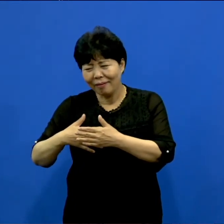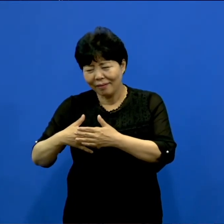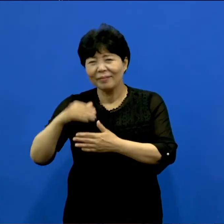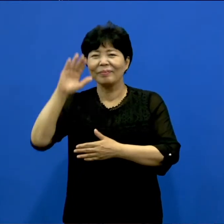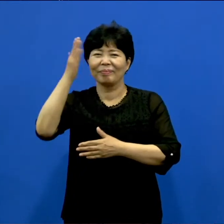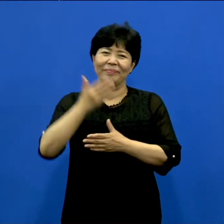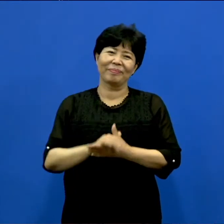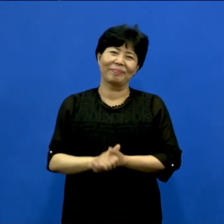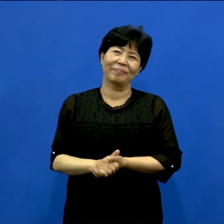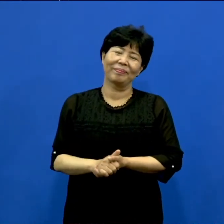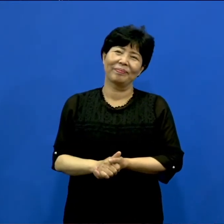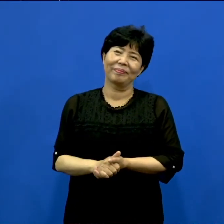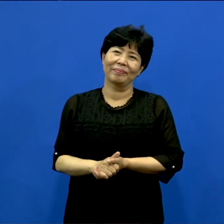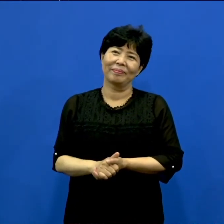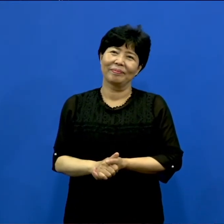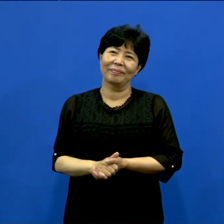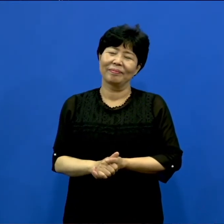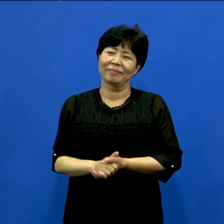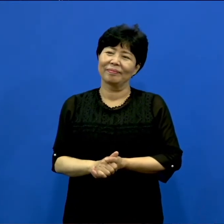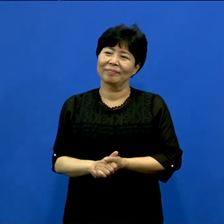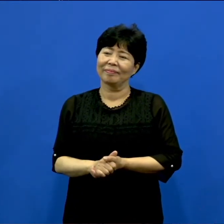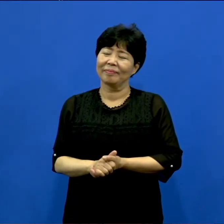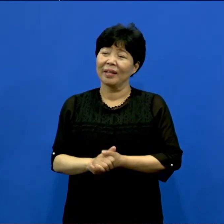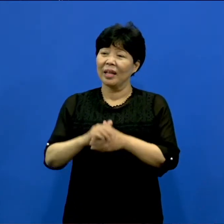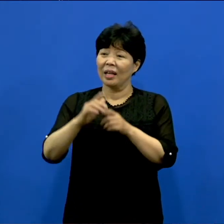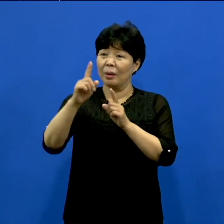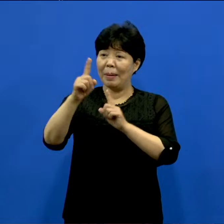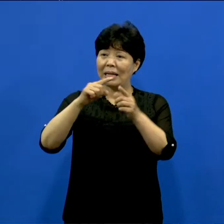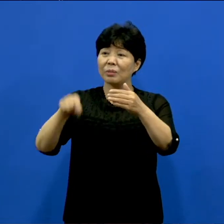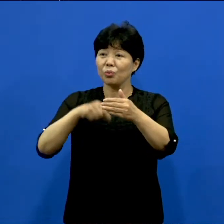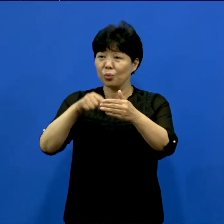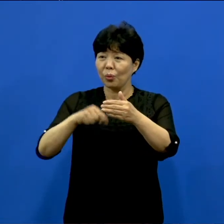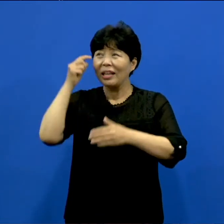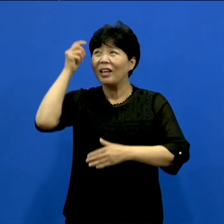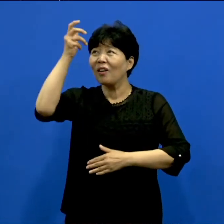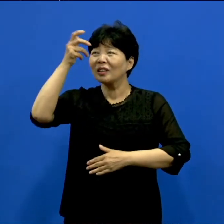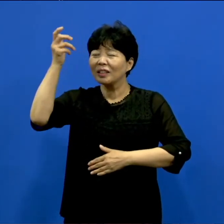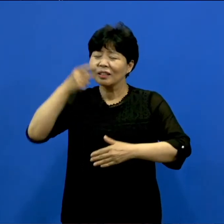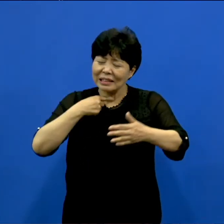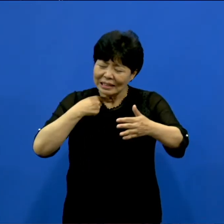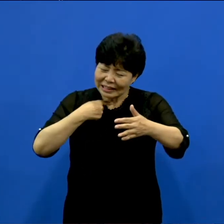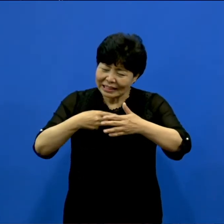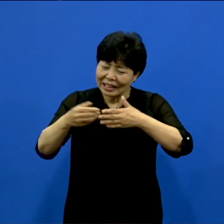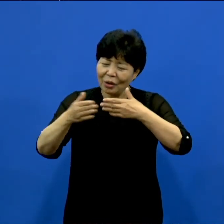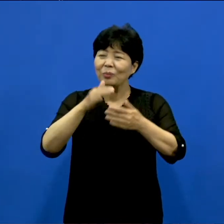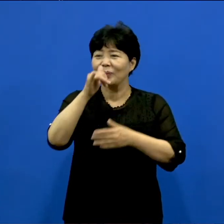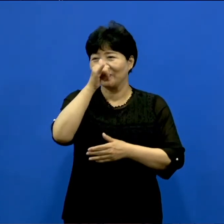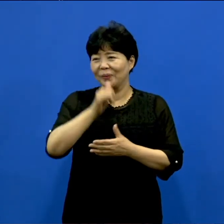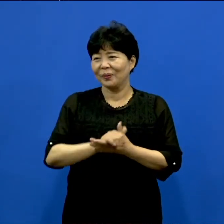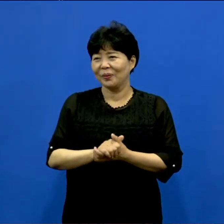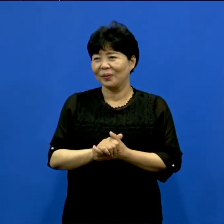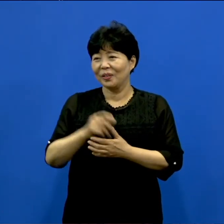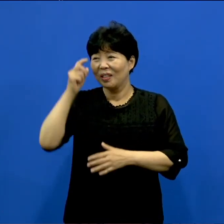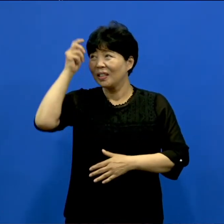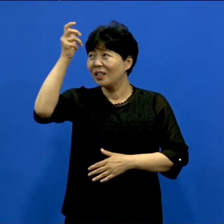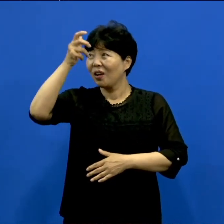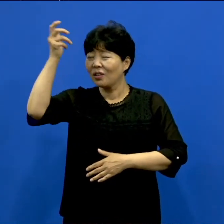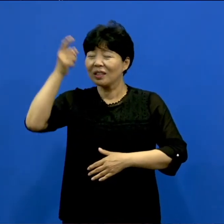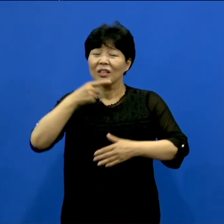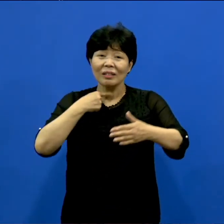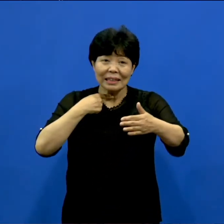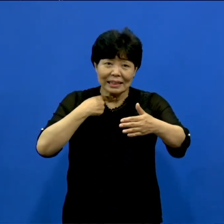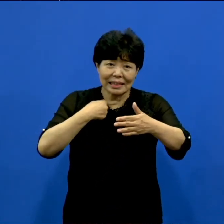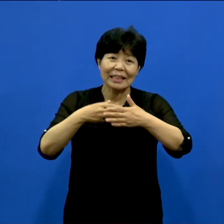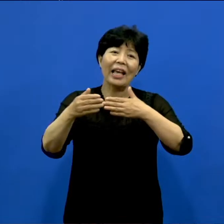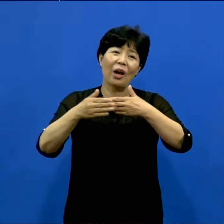말씀에 근거한 영적 체험입니다. 여러분, 영적 체험을 얘기할 때